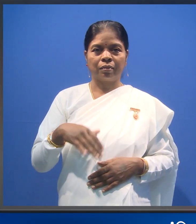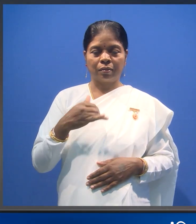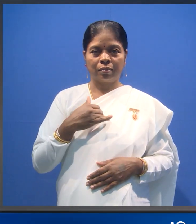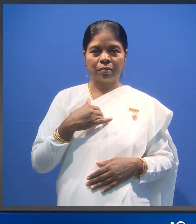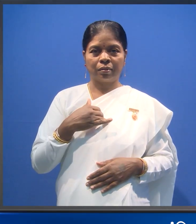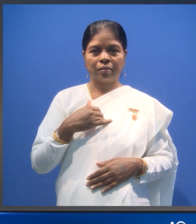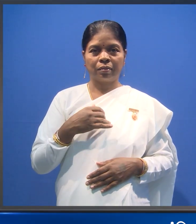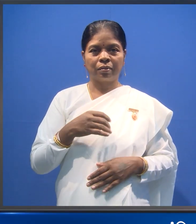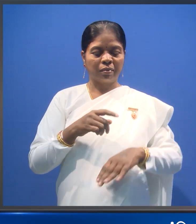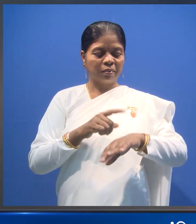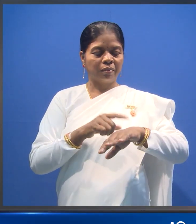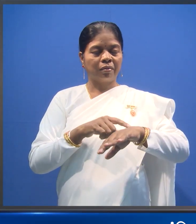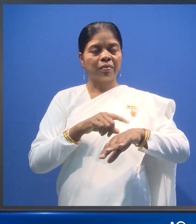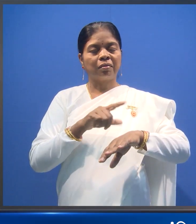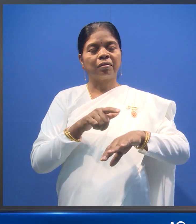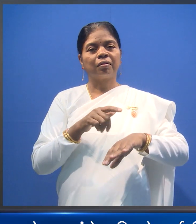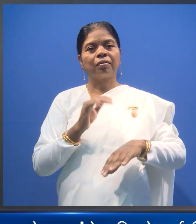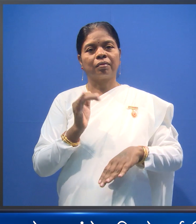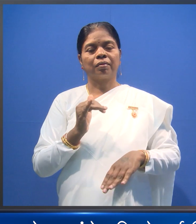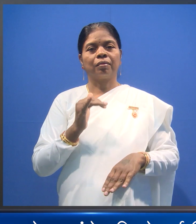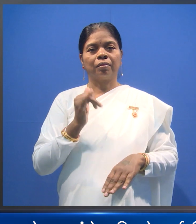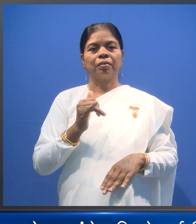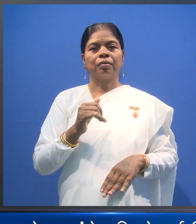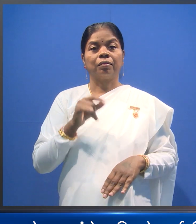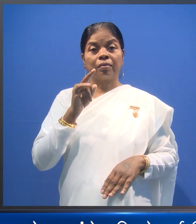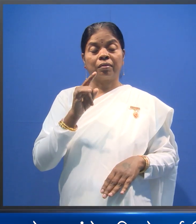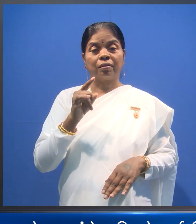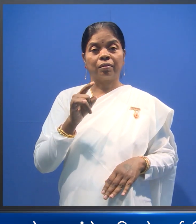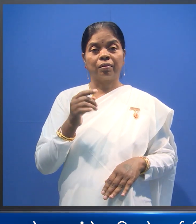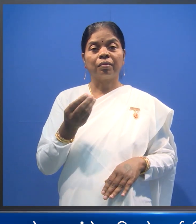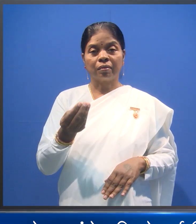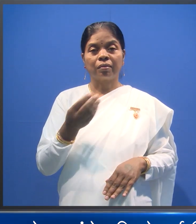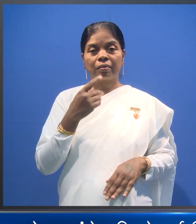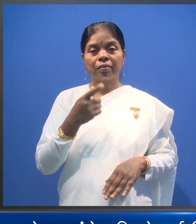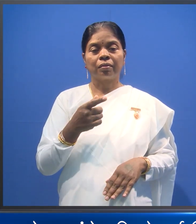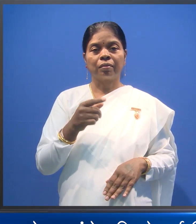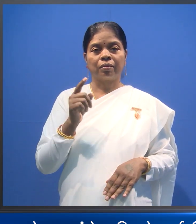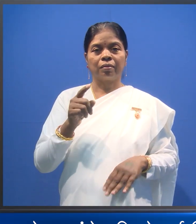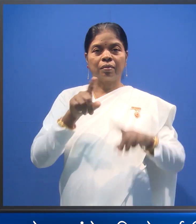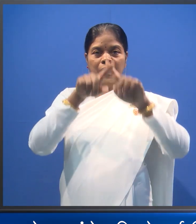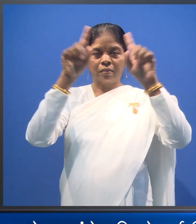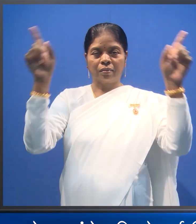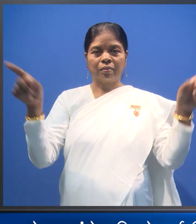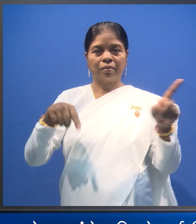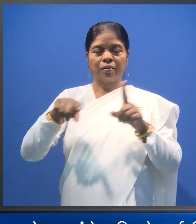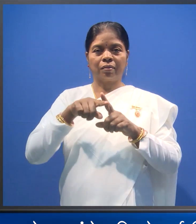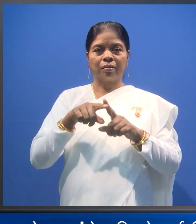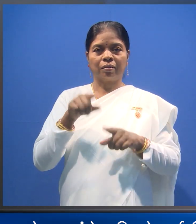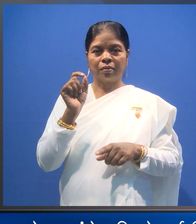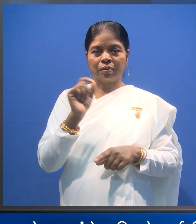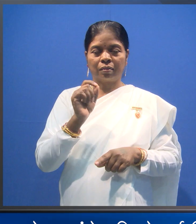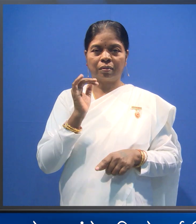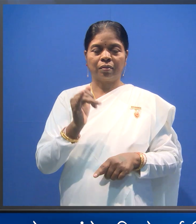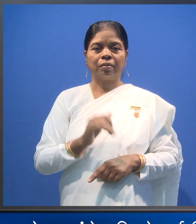माझा अंतिम समय आला आहे. तुला इतकेच सांगेन की हे पूर्ण विश्वच तुझ्यासाठी